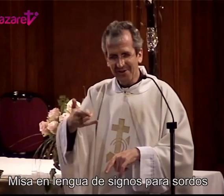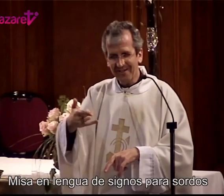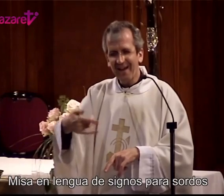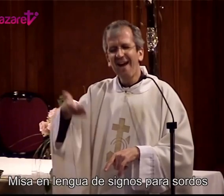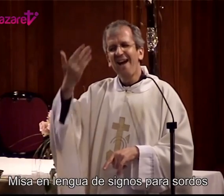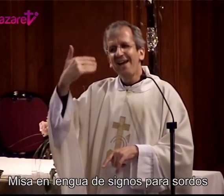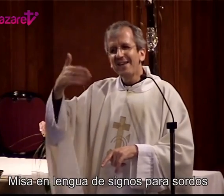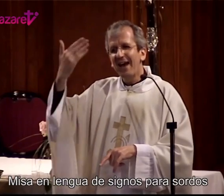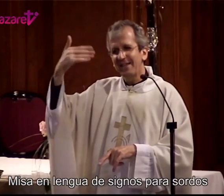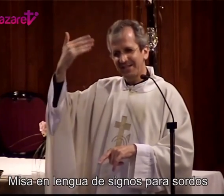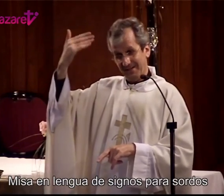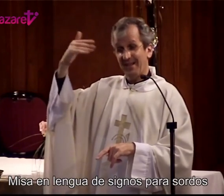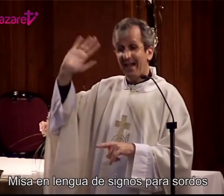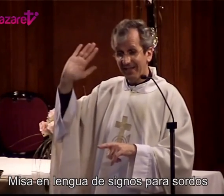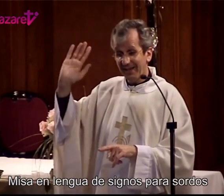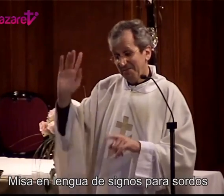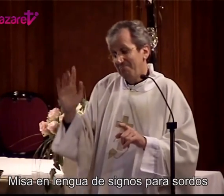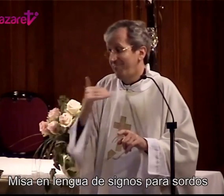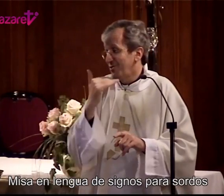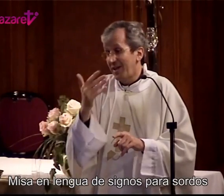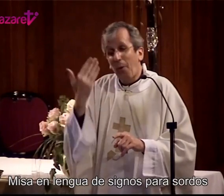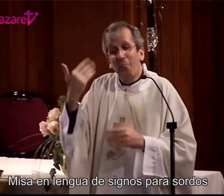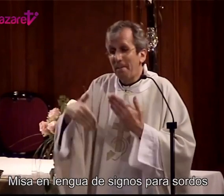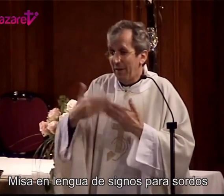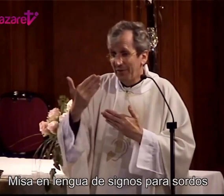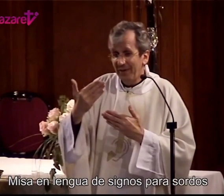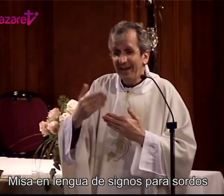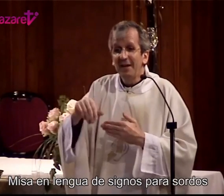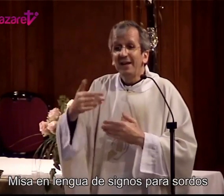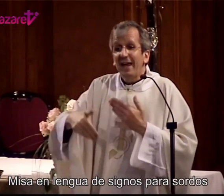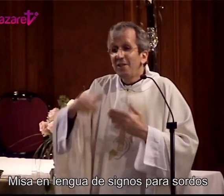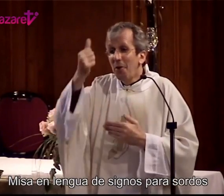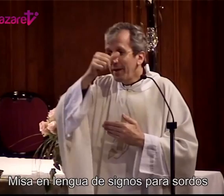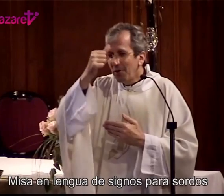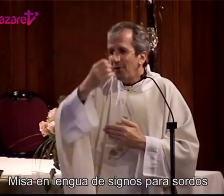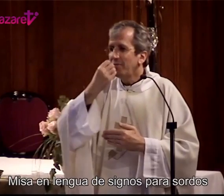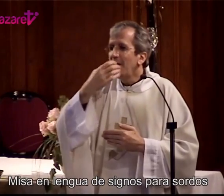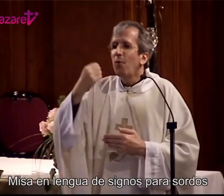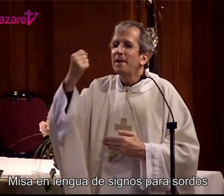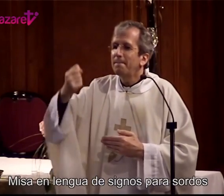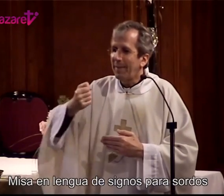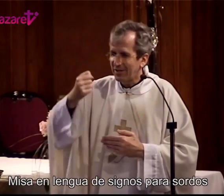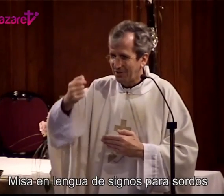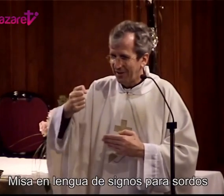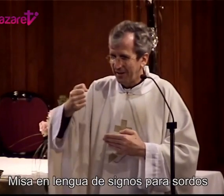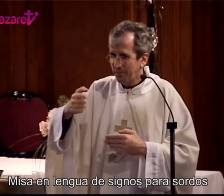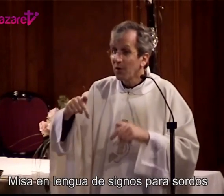Misericordia, ya desde antes, no sé cuándo empezó, el domingo del buen pastor.